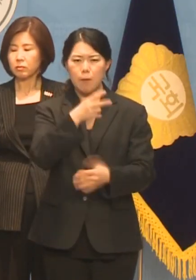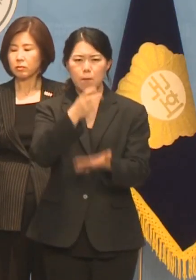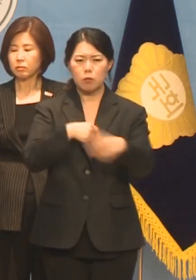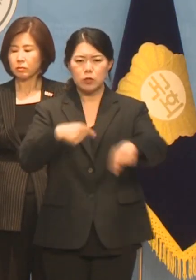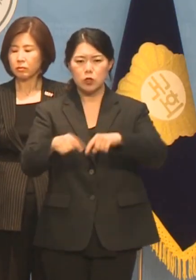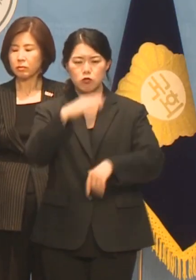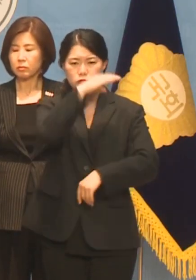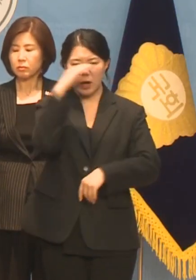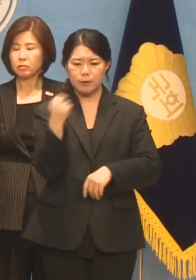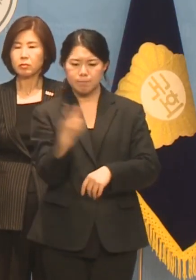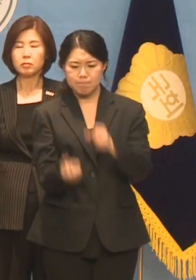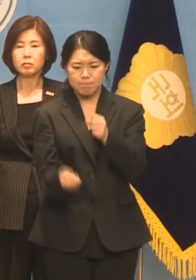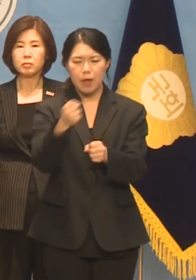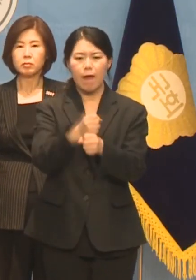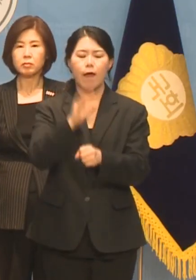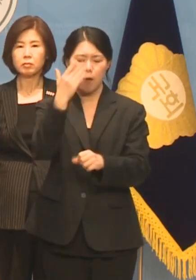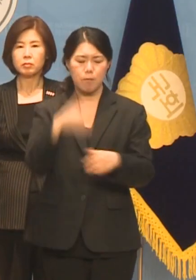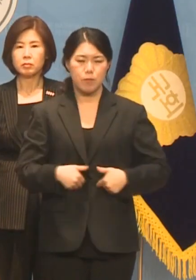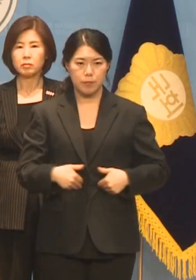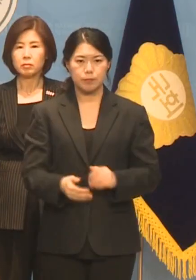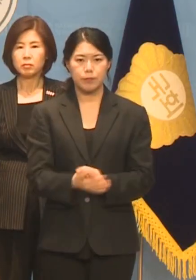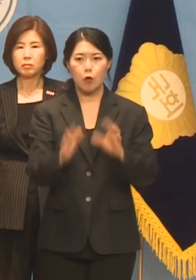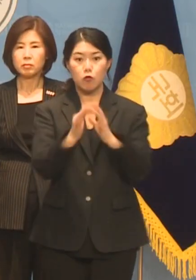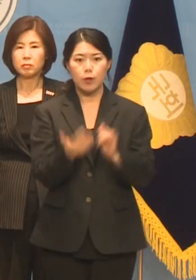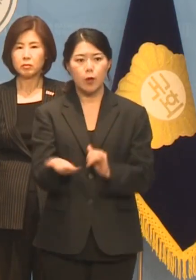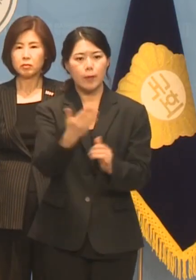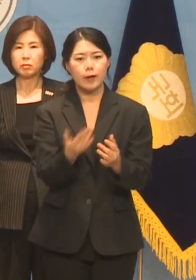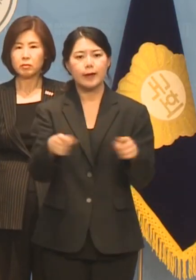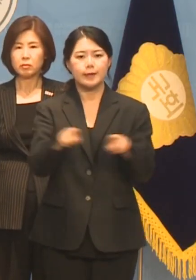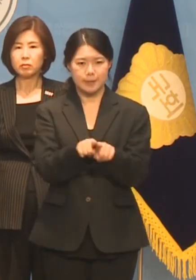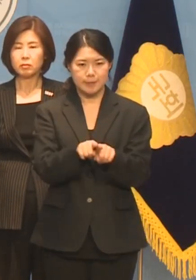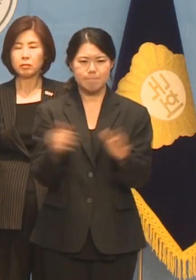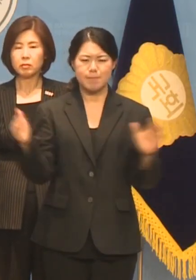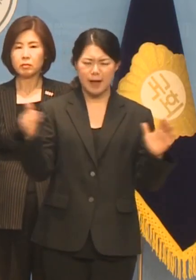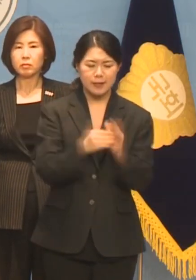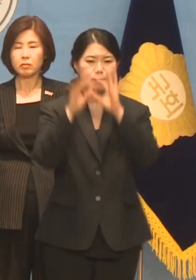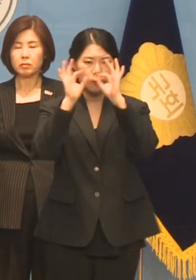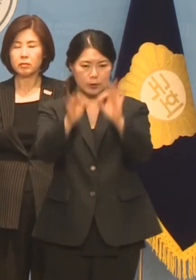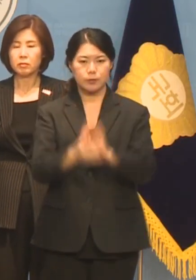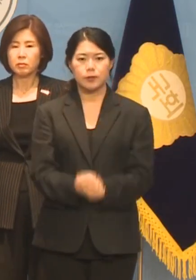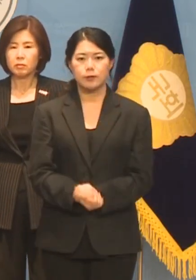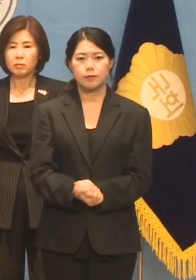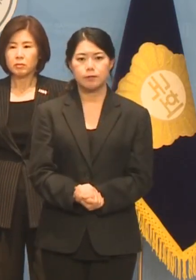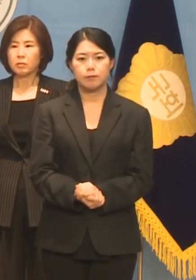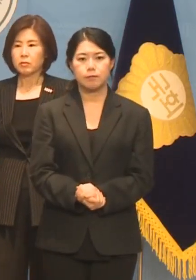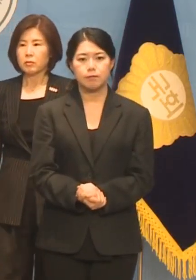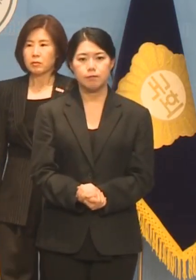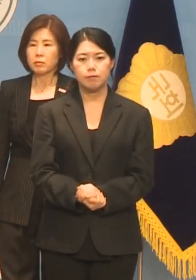원칙을 회복해야 합니다. 국민과 함께 끝까지 지켜보겠습니다.